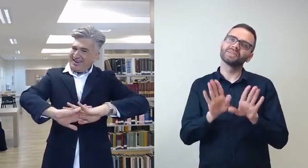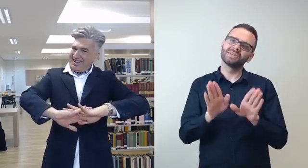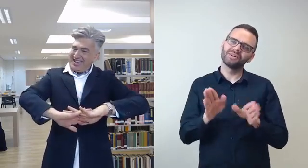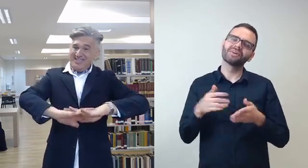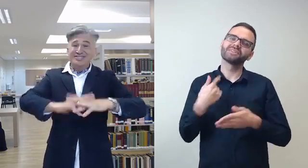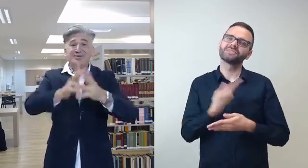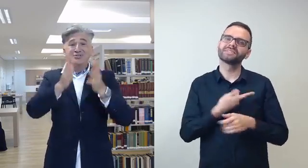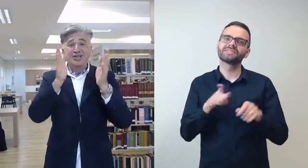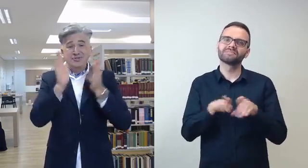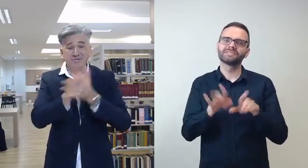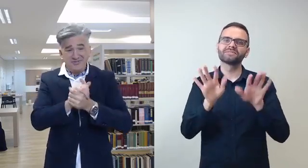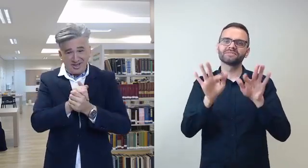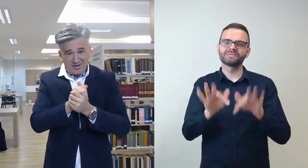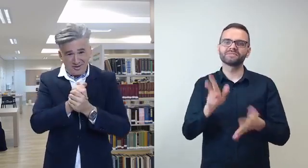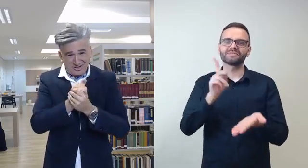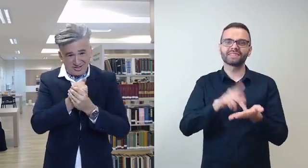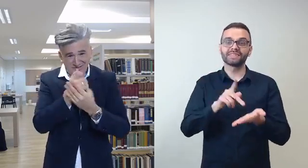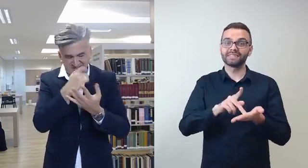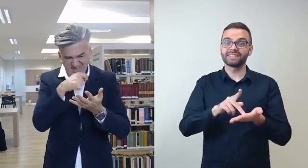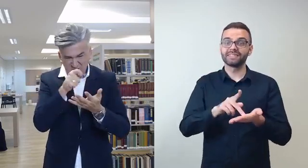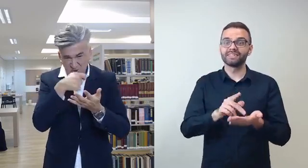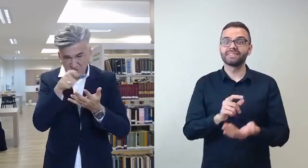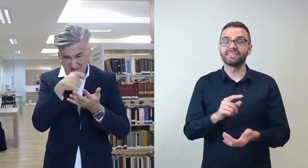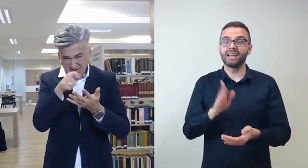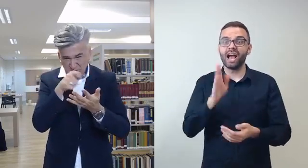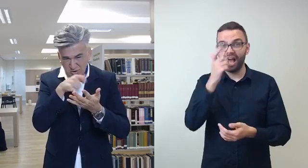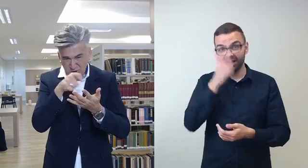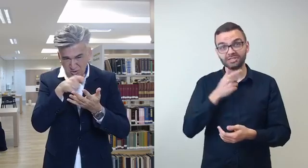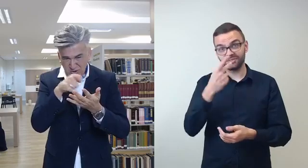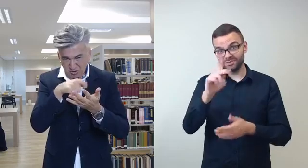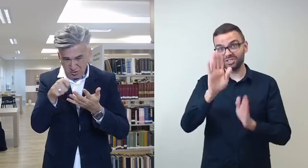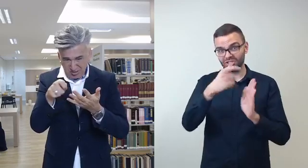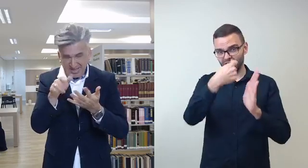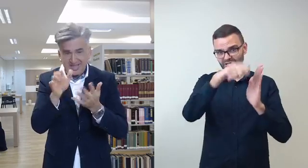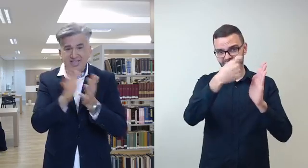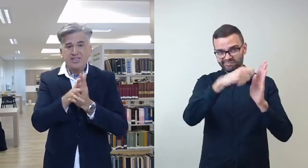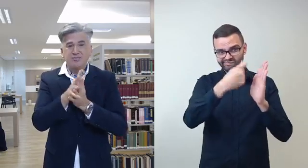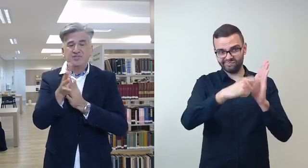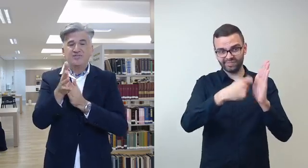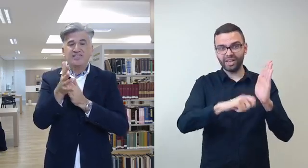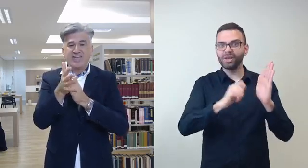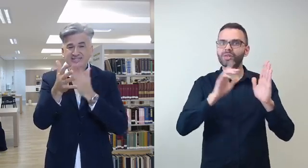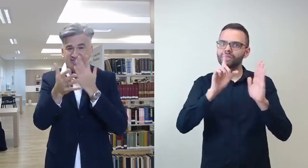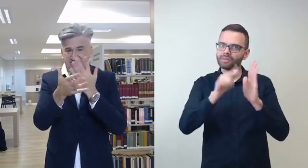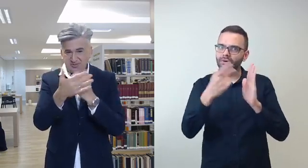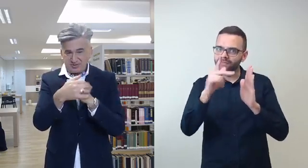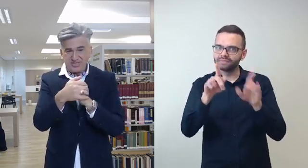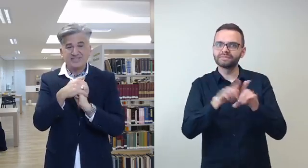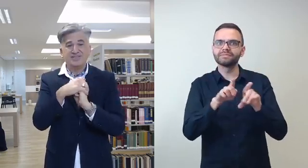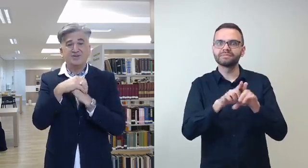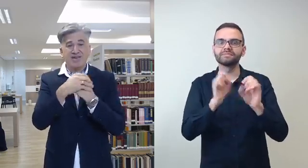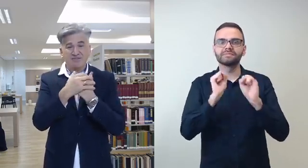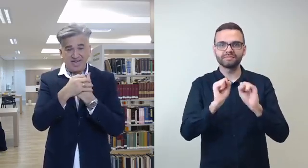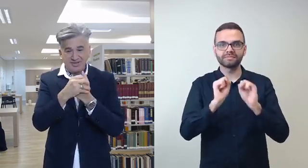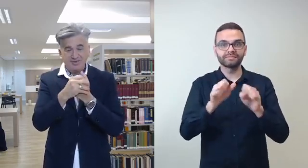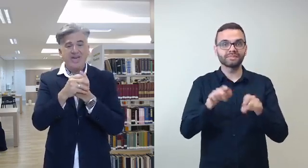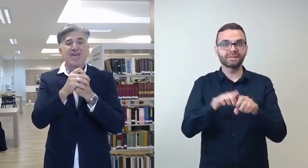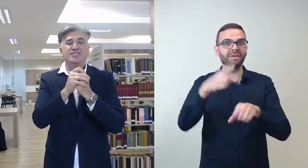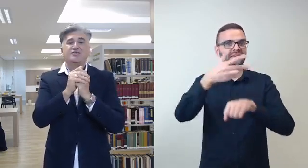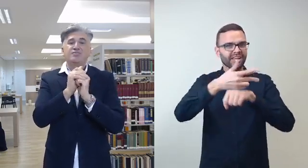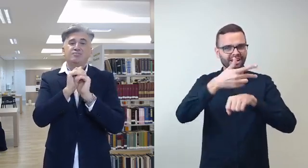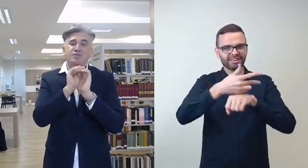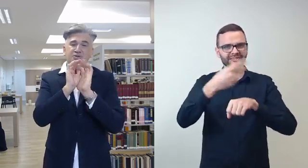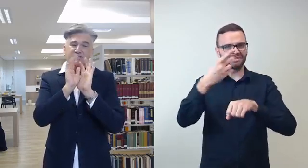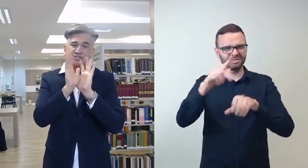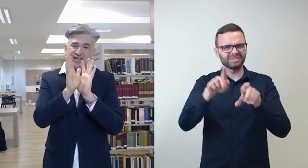pena, estamos chegando no final. Eu acho que você anotou aí, anotou, tá? Depois você vai ter acesso, porque isso aí está sendo gravado, aí